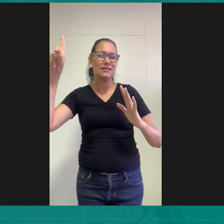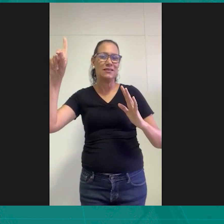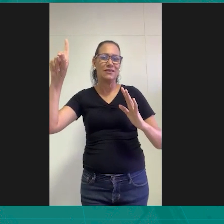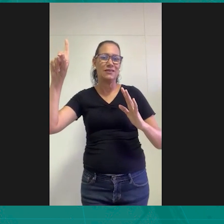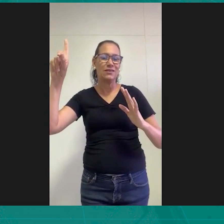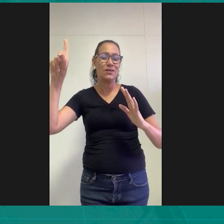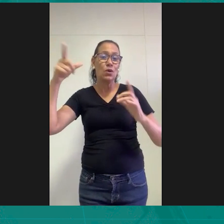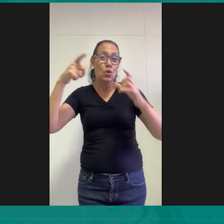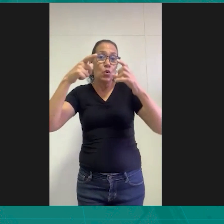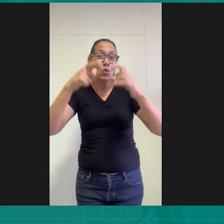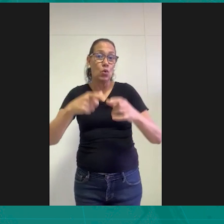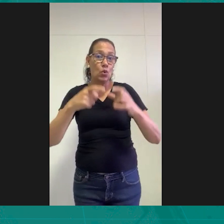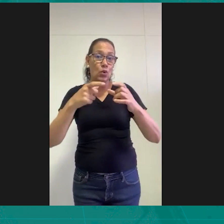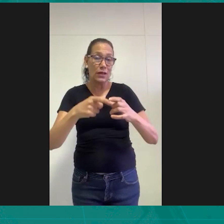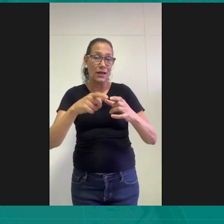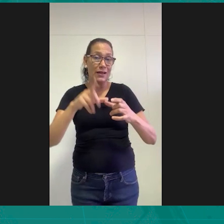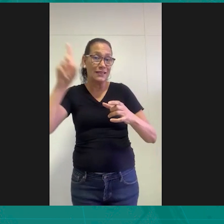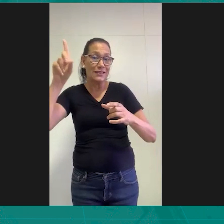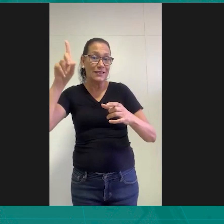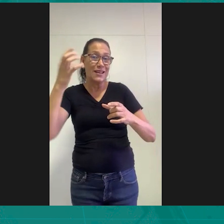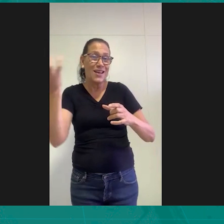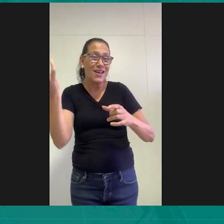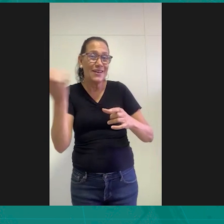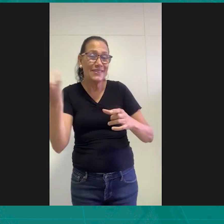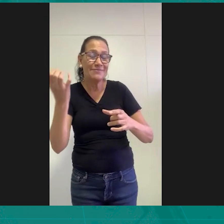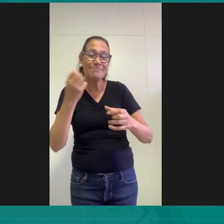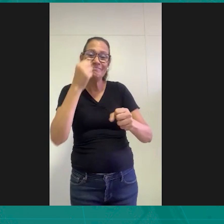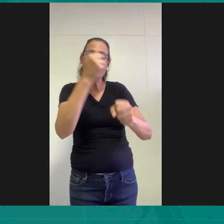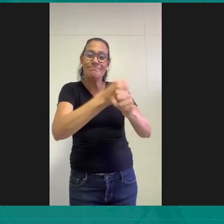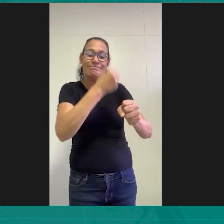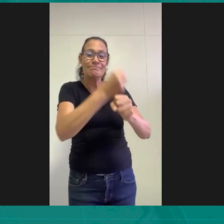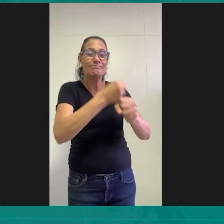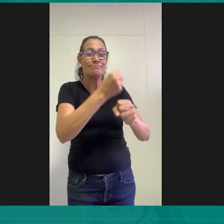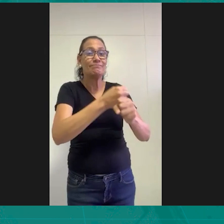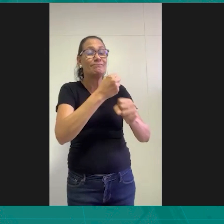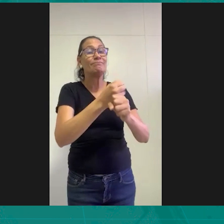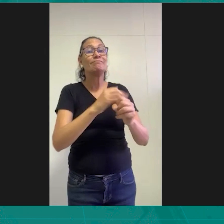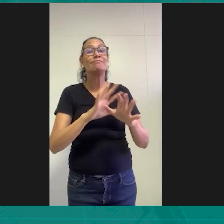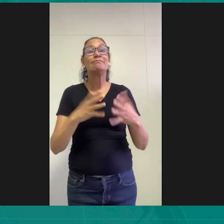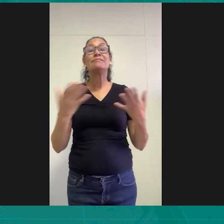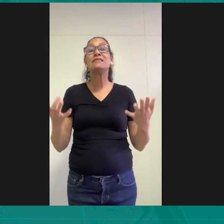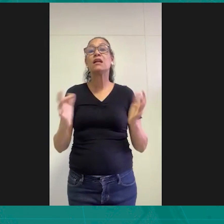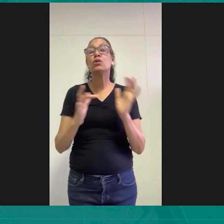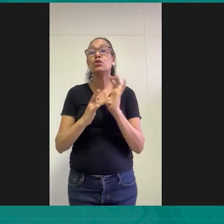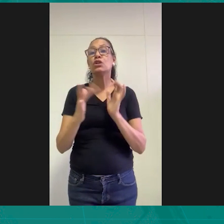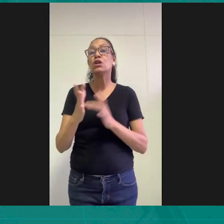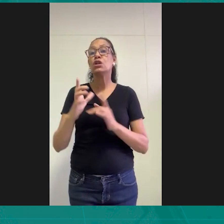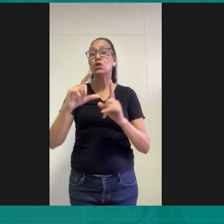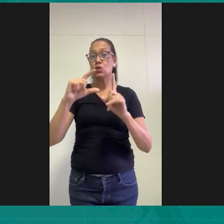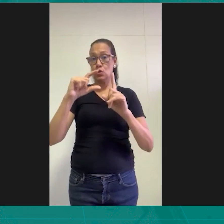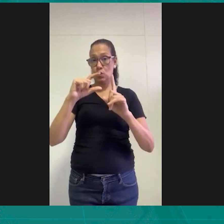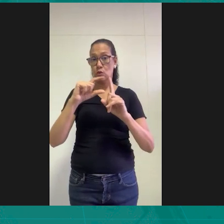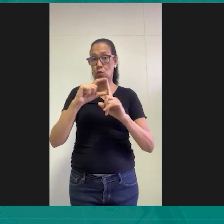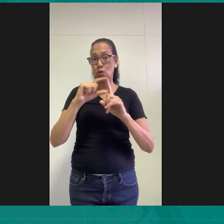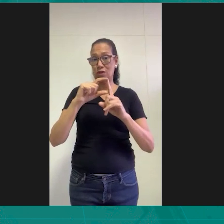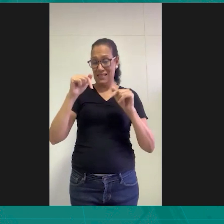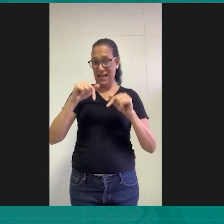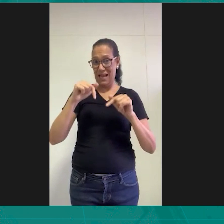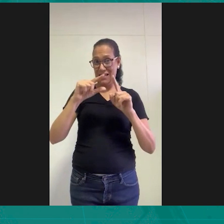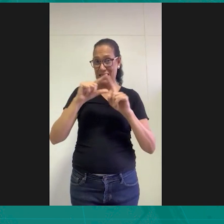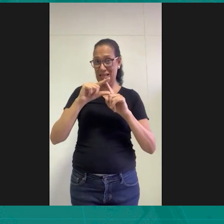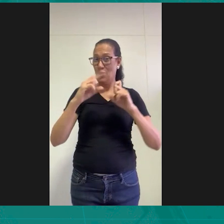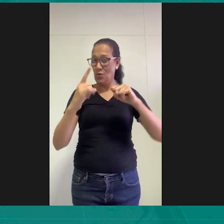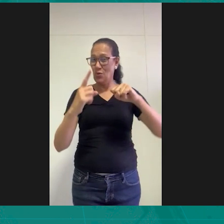edificar. Então ele veio aqui, Jesus veio aqui na terra como verbo, como a palavra, e armou o tabernáculo entre nós, cheio